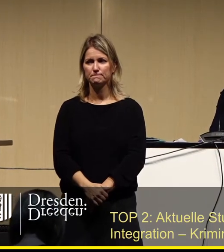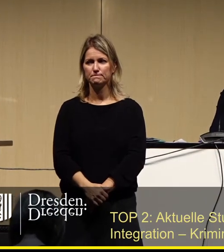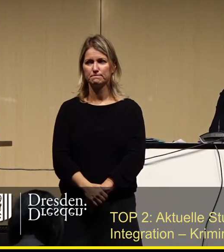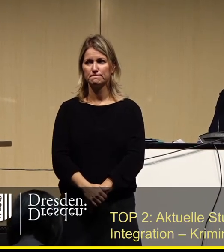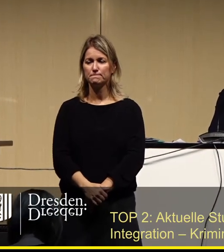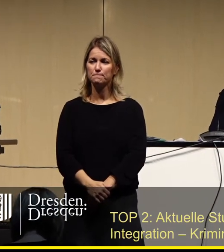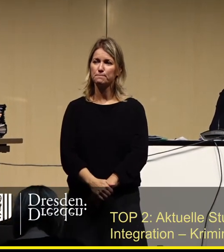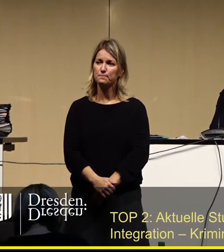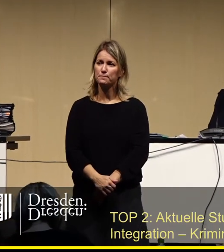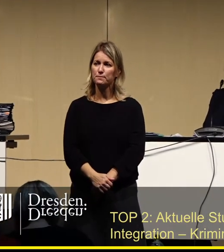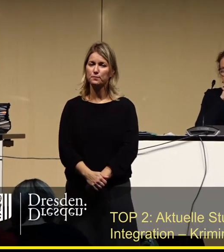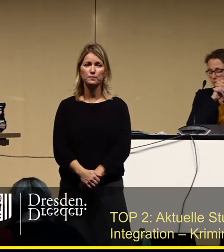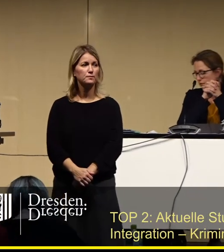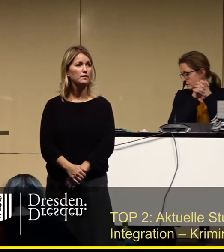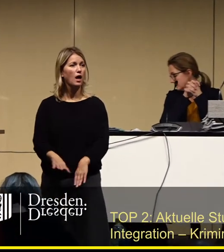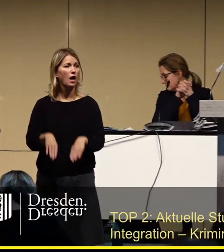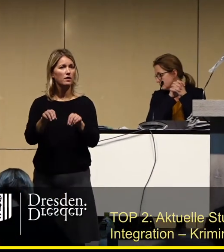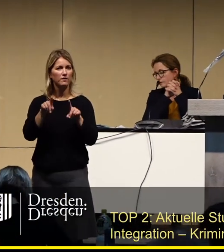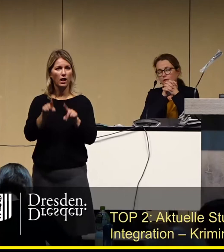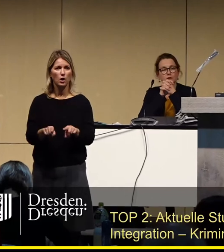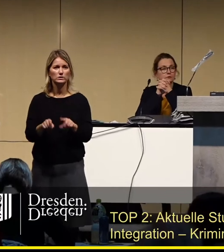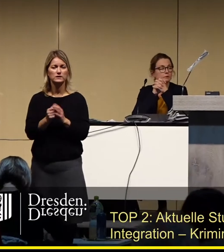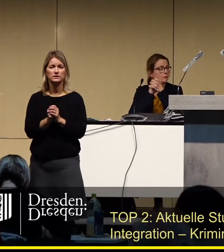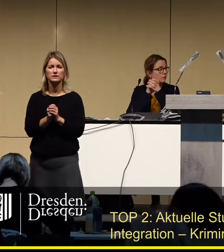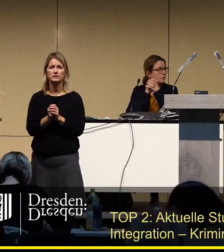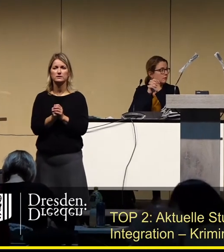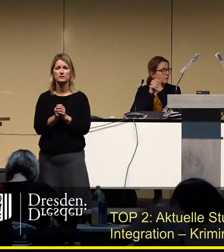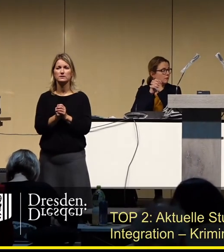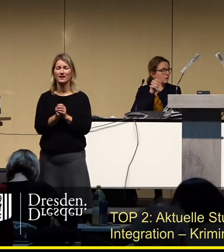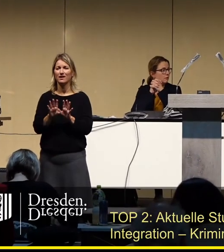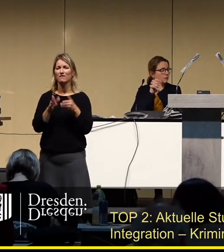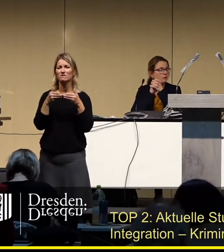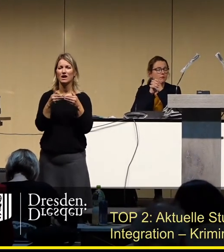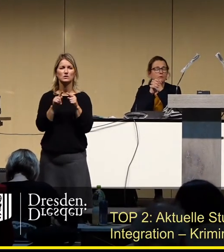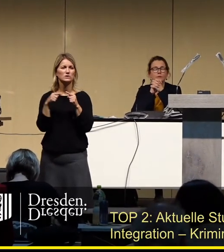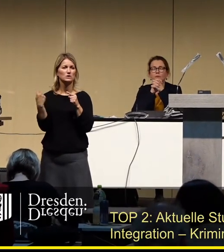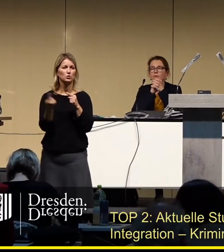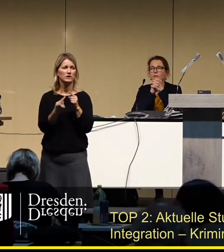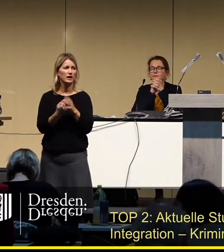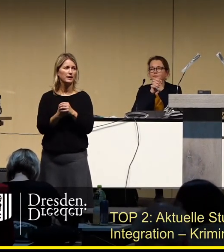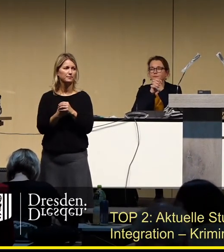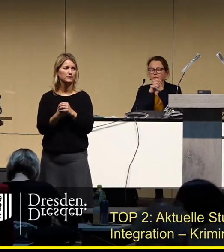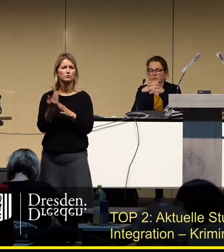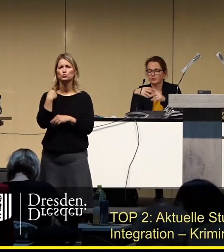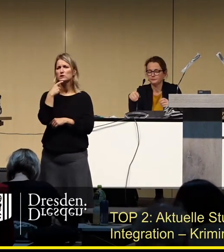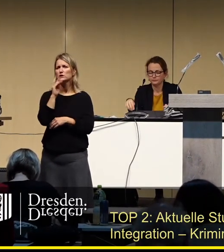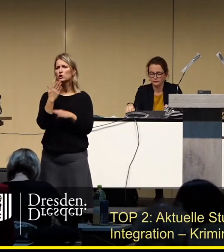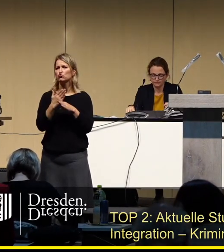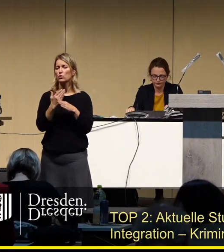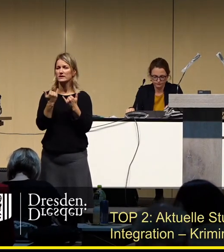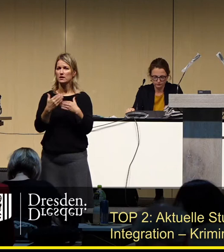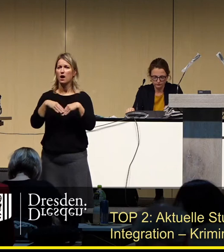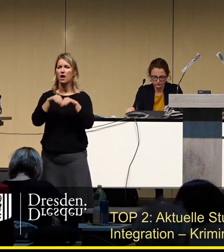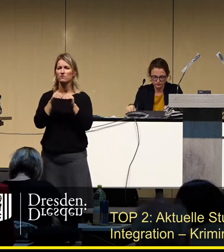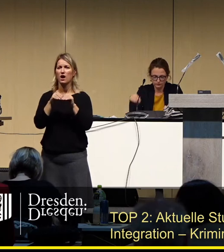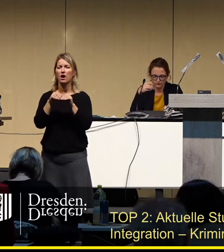So, wir steigen ein in die Fraktionsrunde. Wie eingangs gesagt, beginnt mit